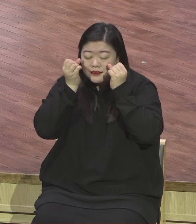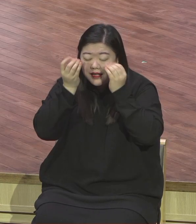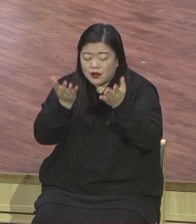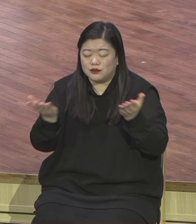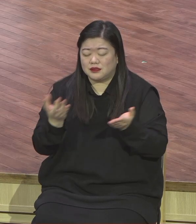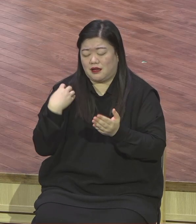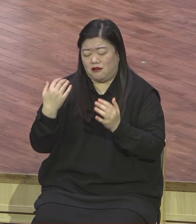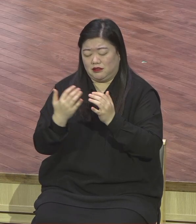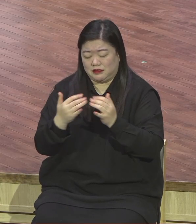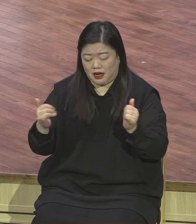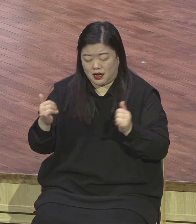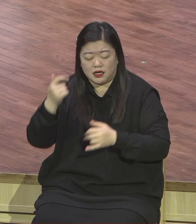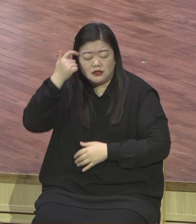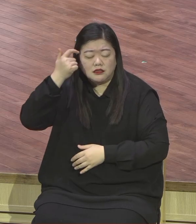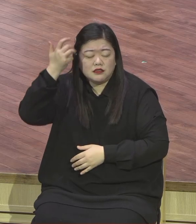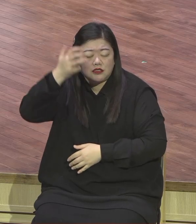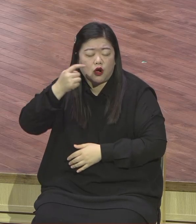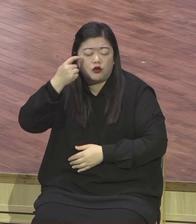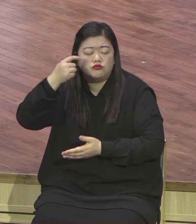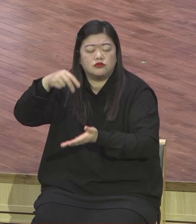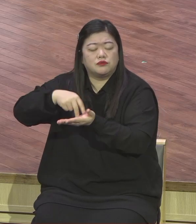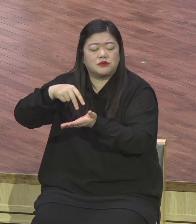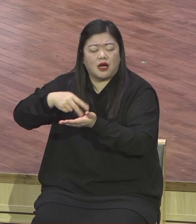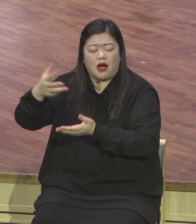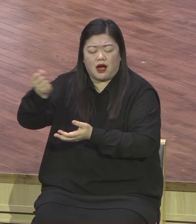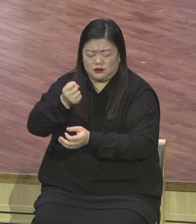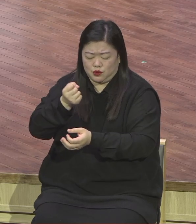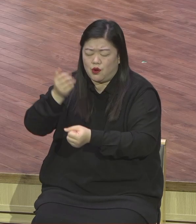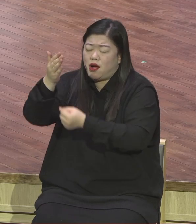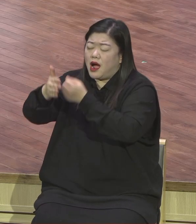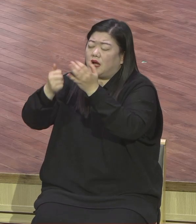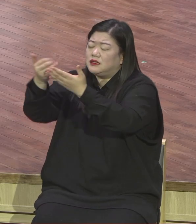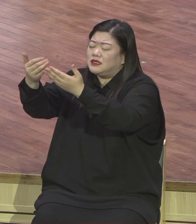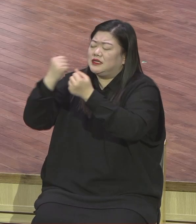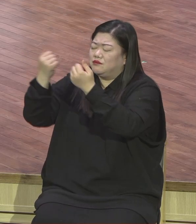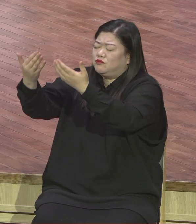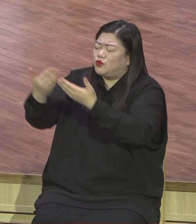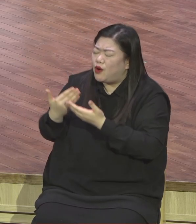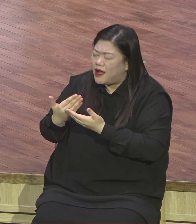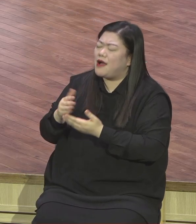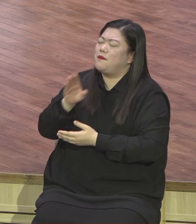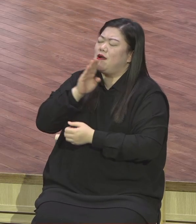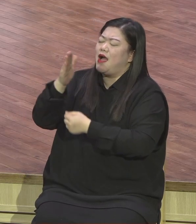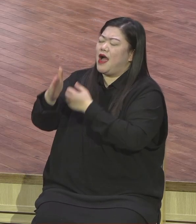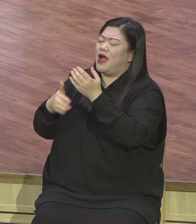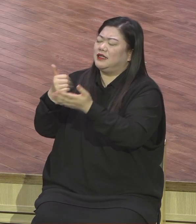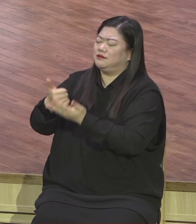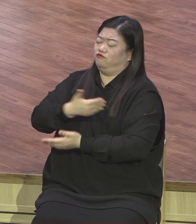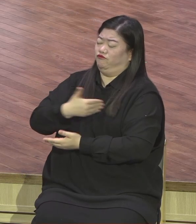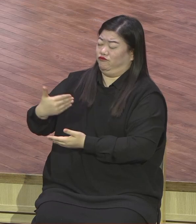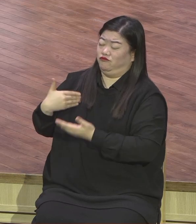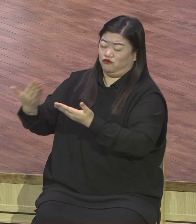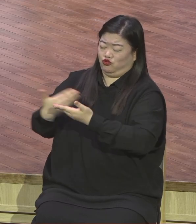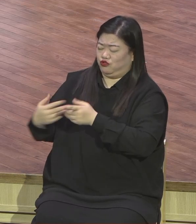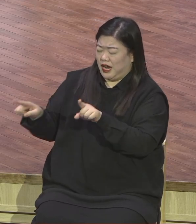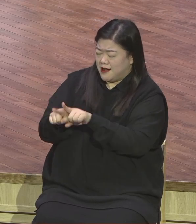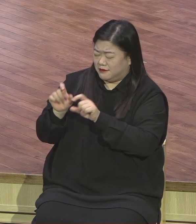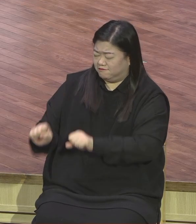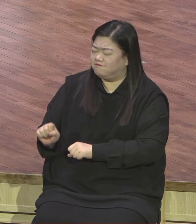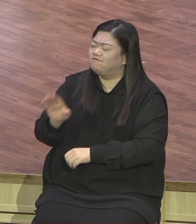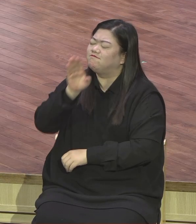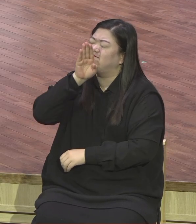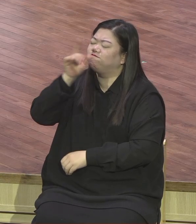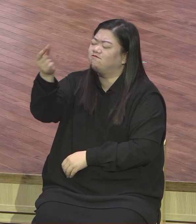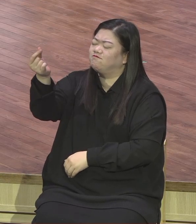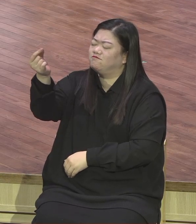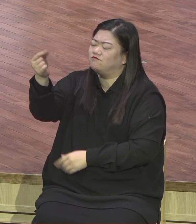영적 시각을 가지고 하나님이 능해 주실 줄 믿고 감당해 하실 줄 믿고 아멘으로 받고 심차게 당당하게